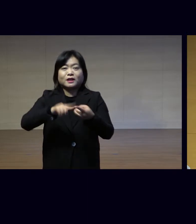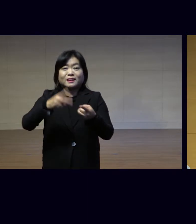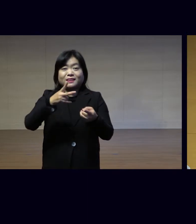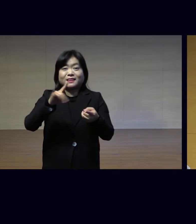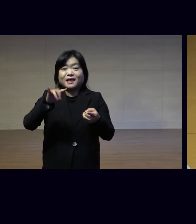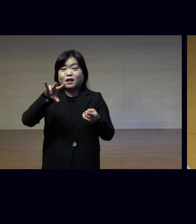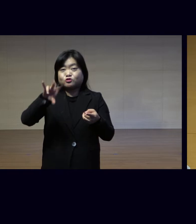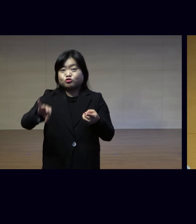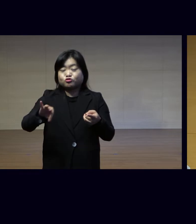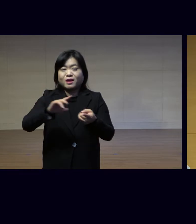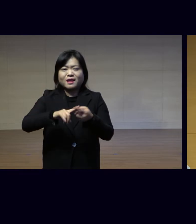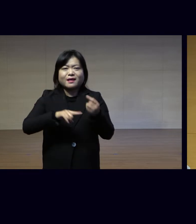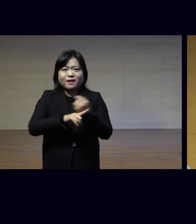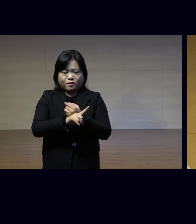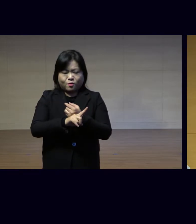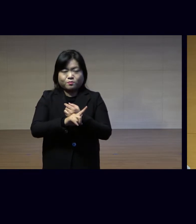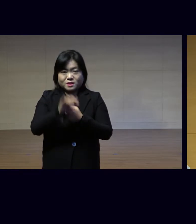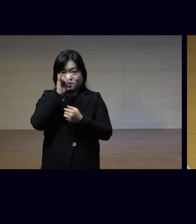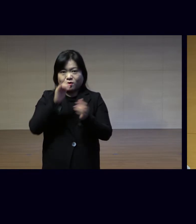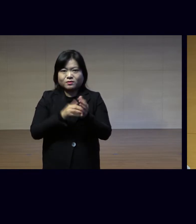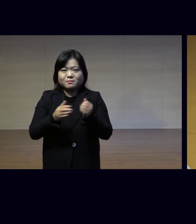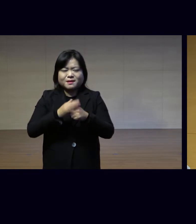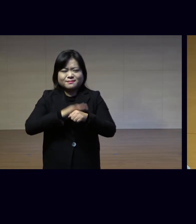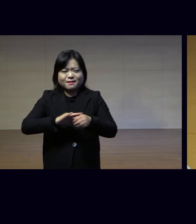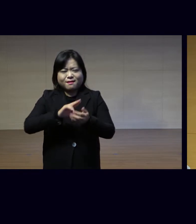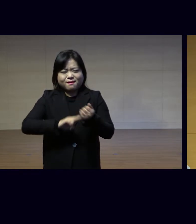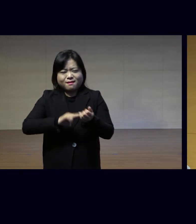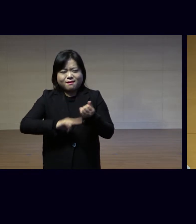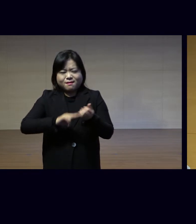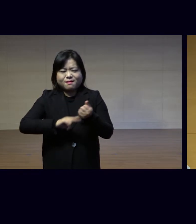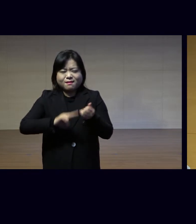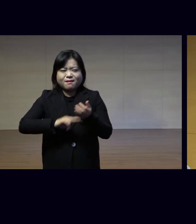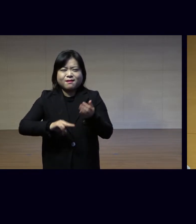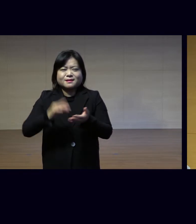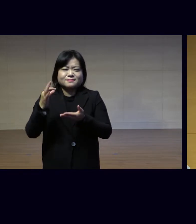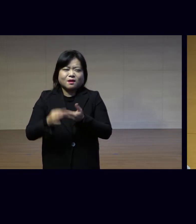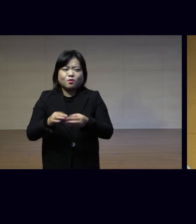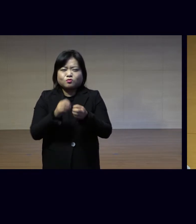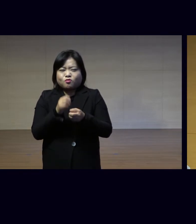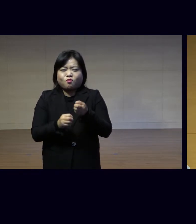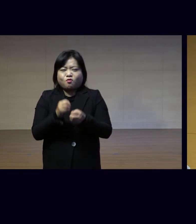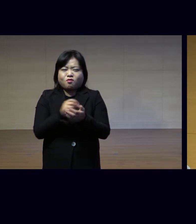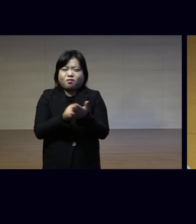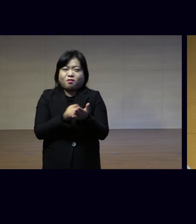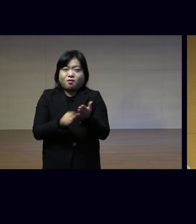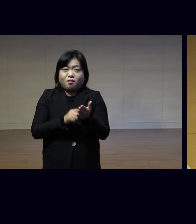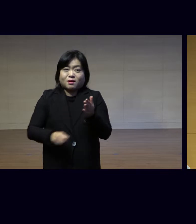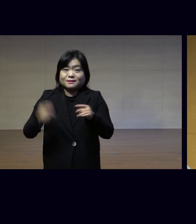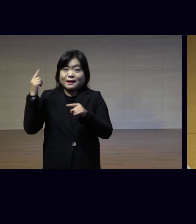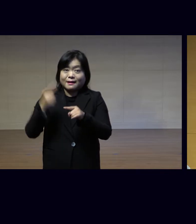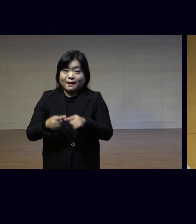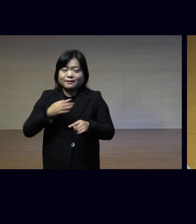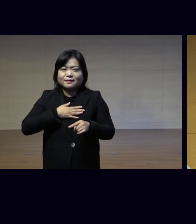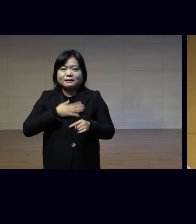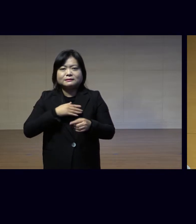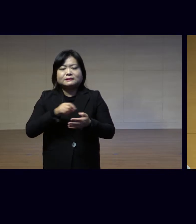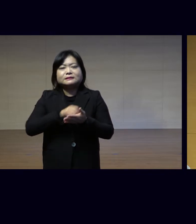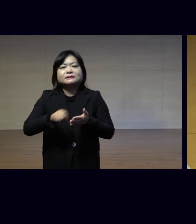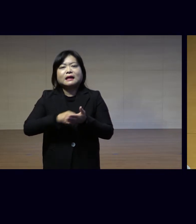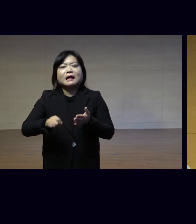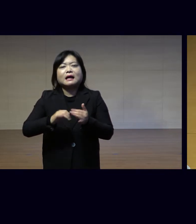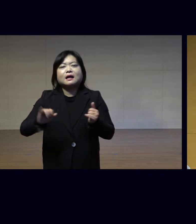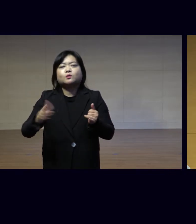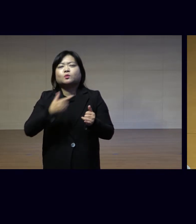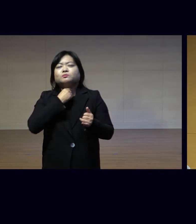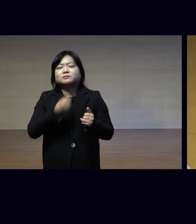인기 있는데 잘 팔리는 소설, 싸구려 소설을 막 쓰다가 나는 작가가 되기 위해서 하지 이렇게 싸구려 소설을 쓰고